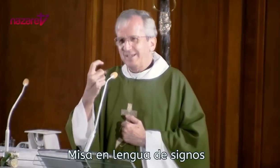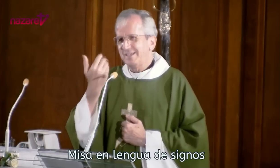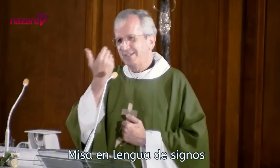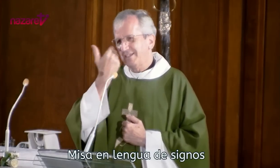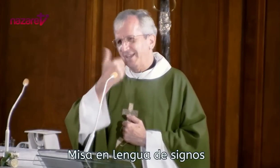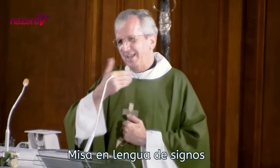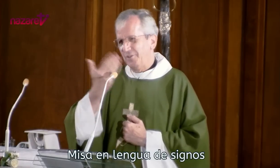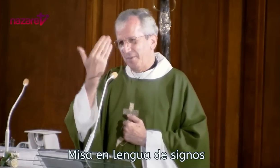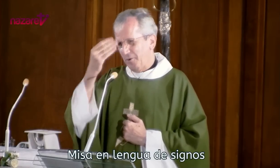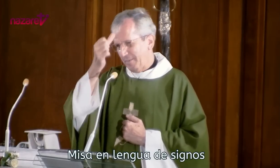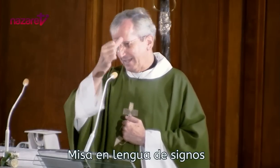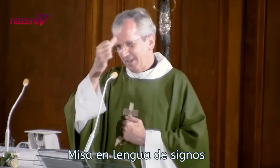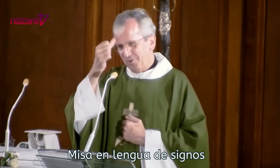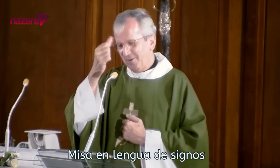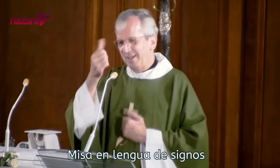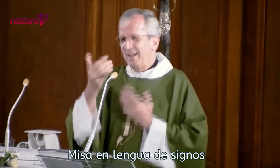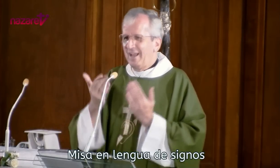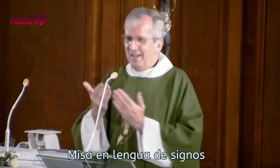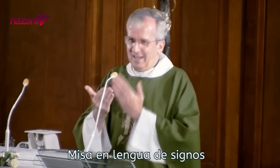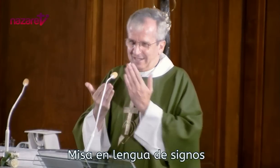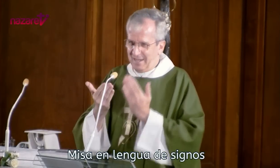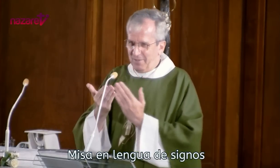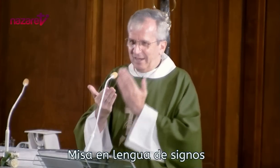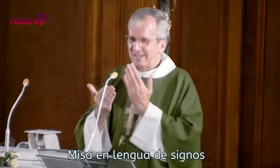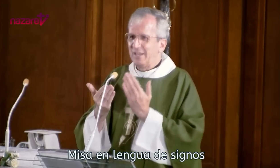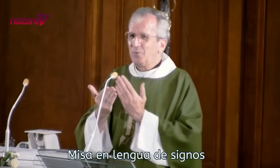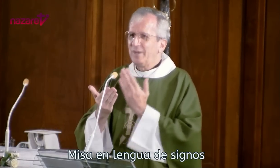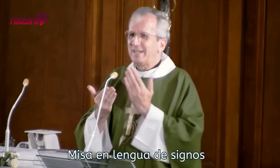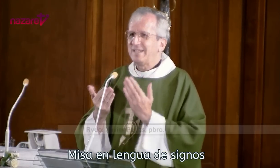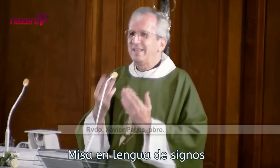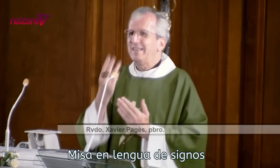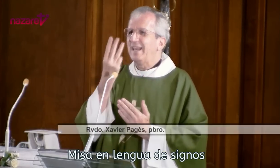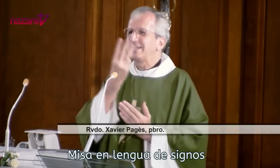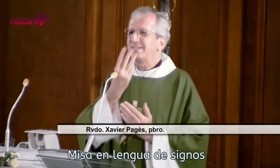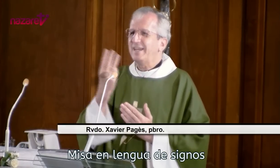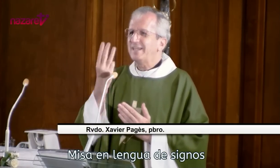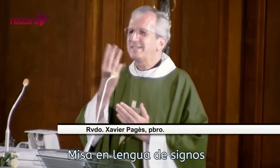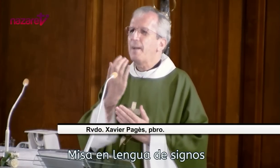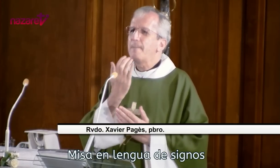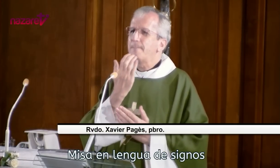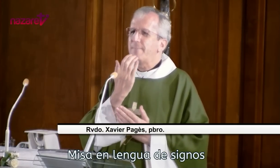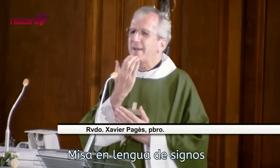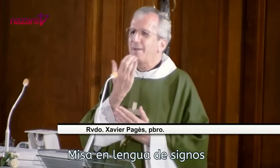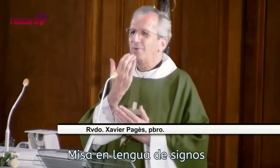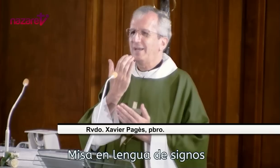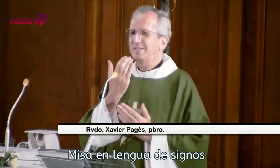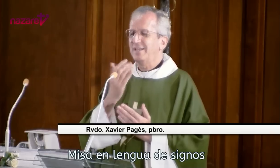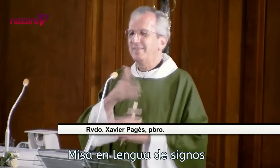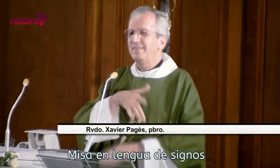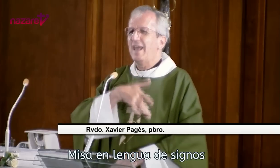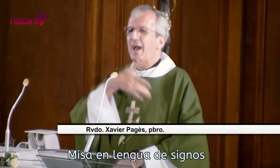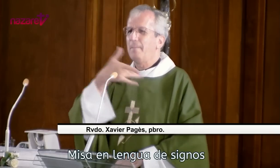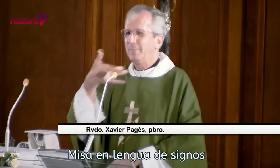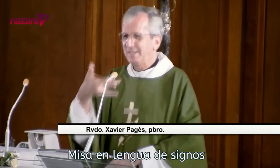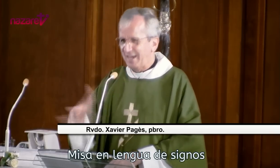¿Recordáis el domingo pasado, el sábado, las lecturas de las tres parábolas de la